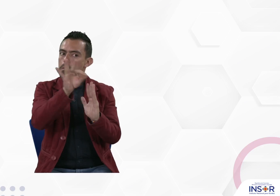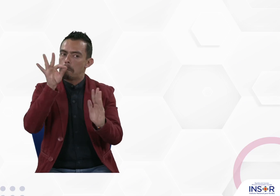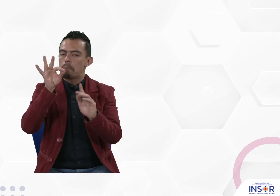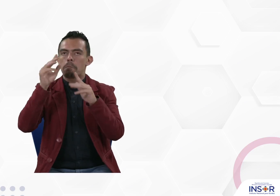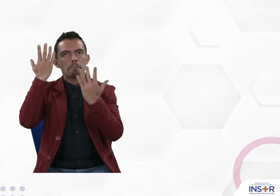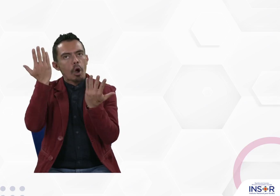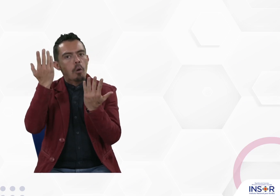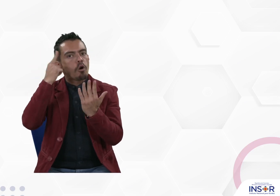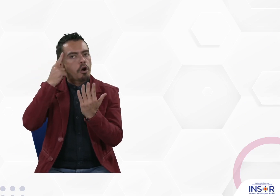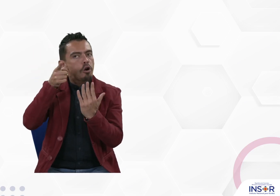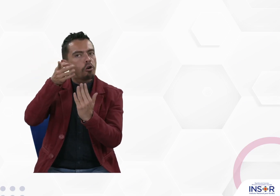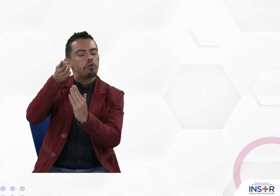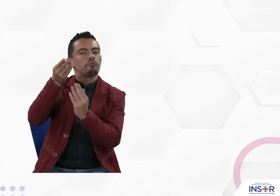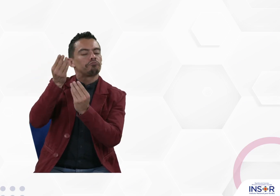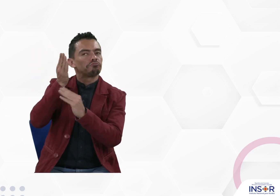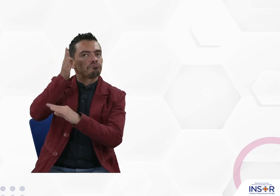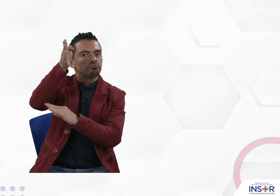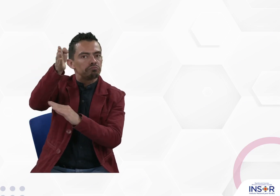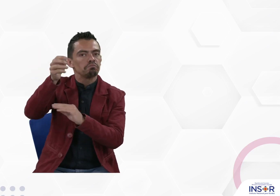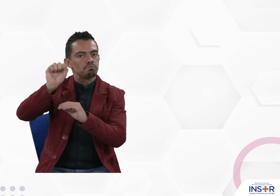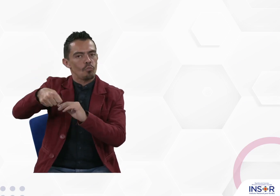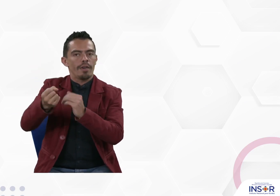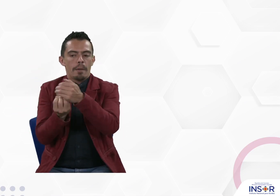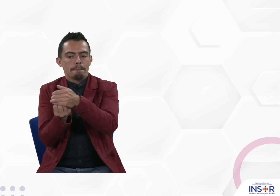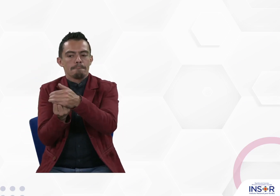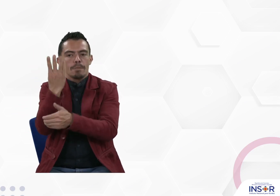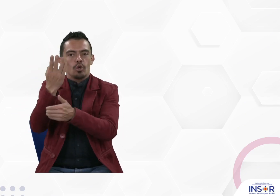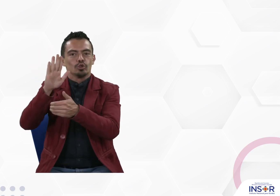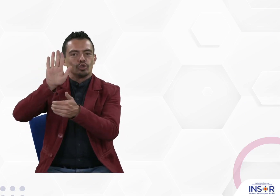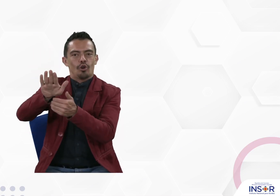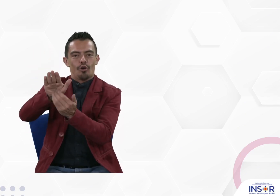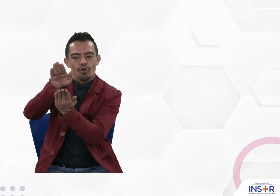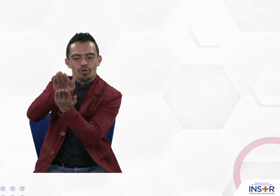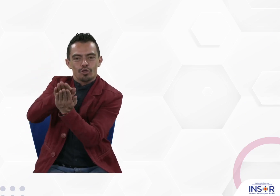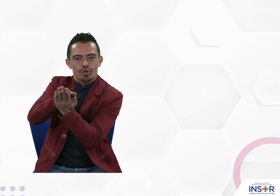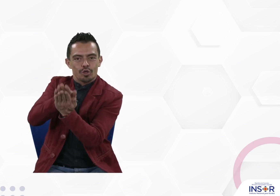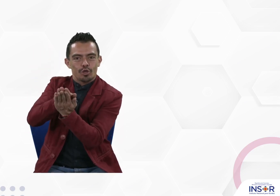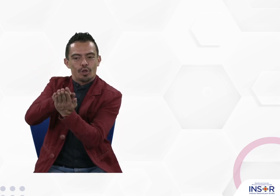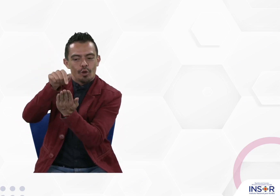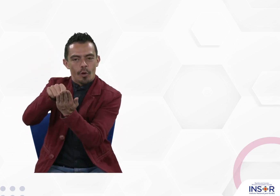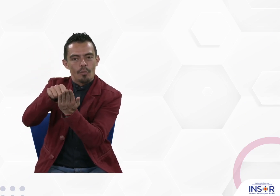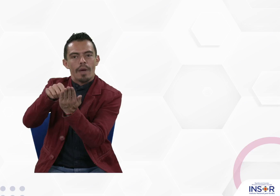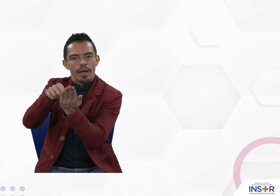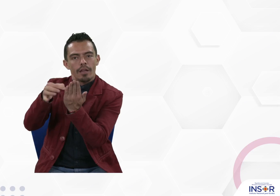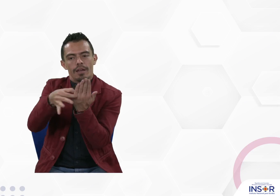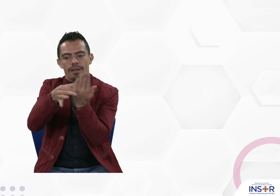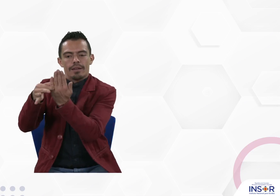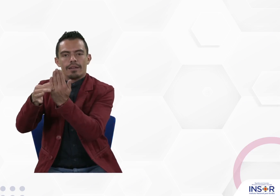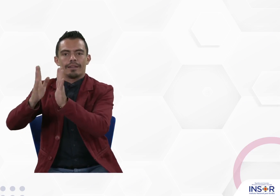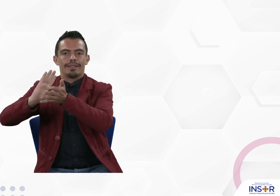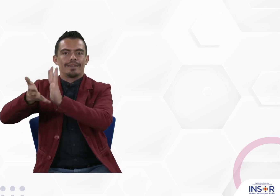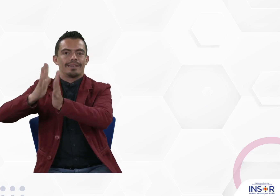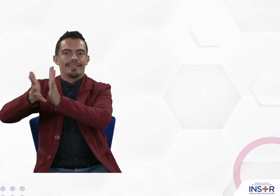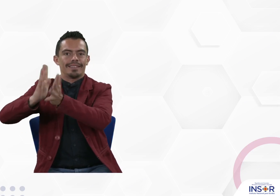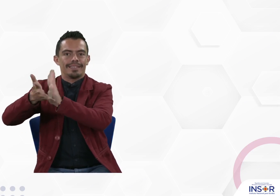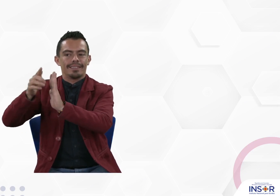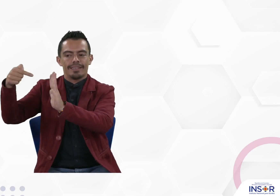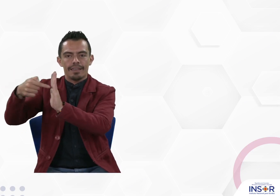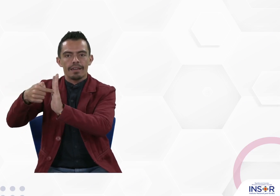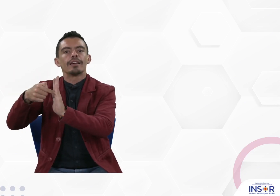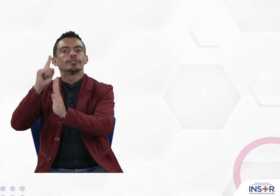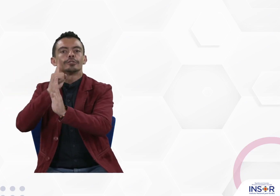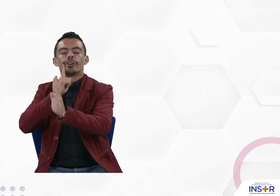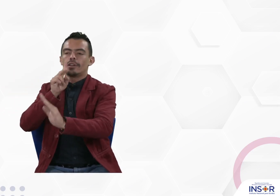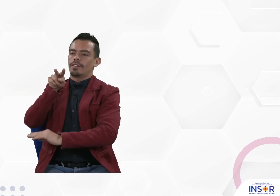uso de la lengua de señas, es una pues, postura que tal vez a futuro